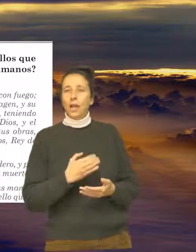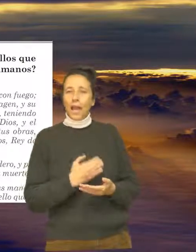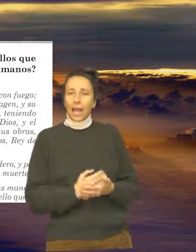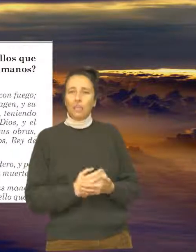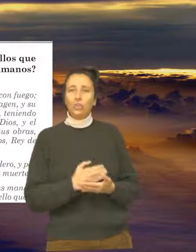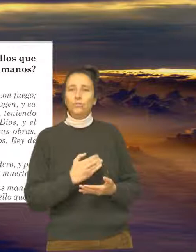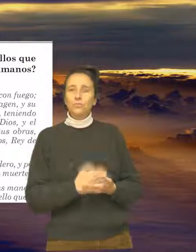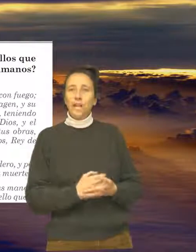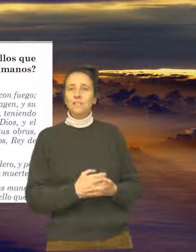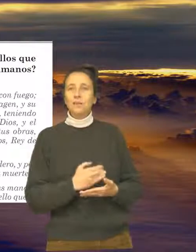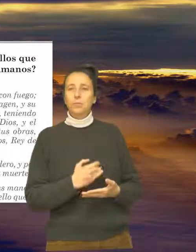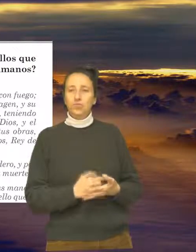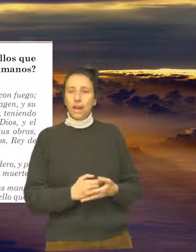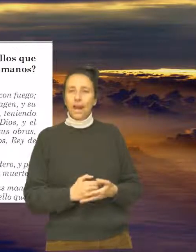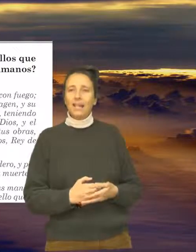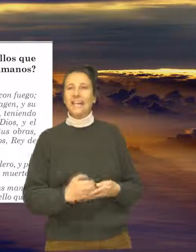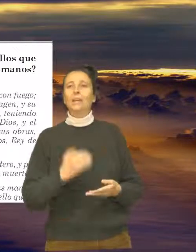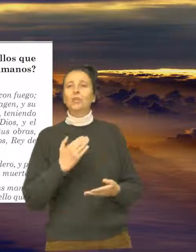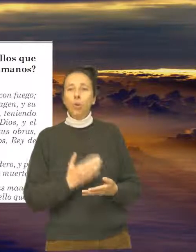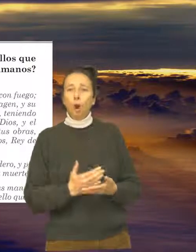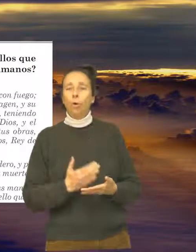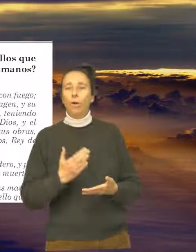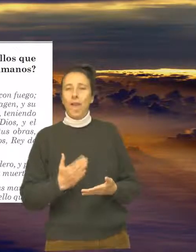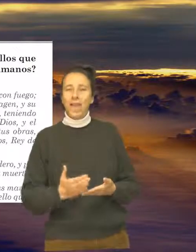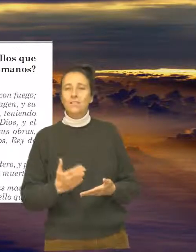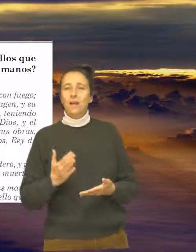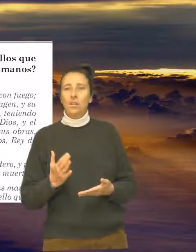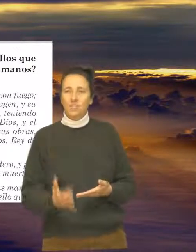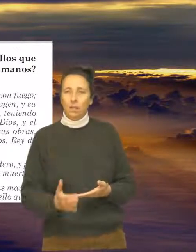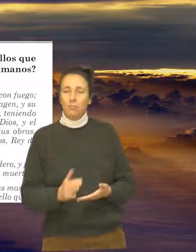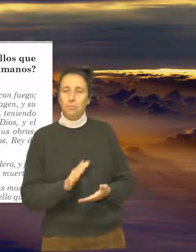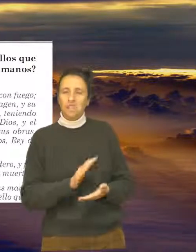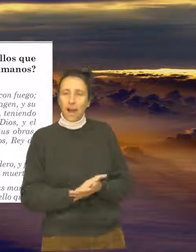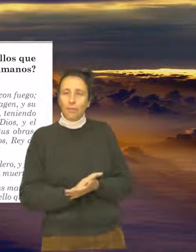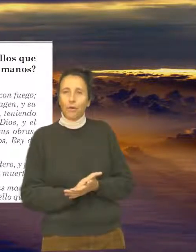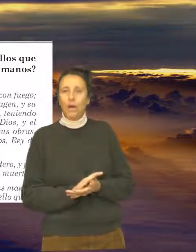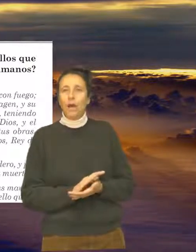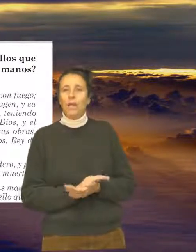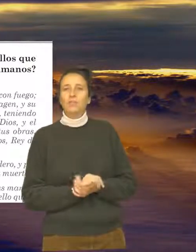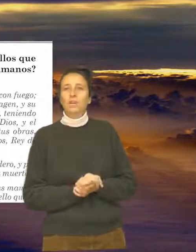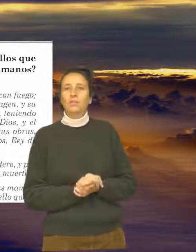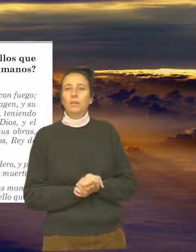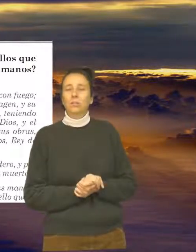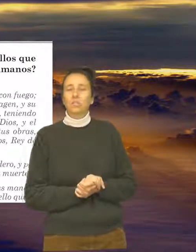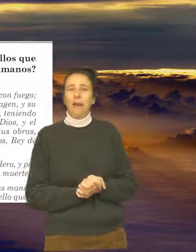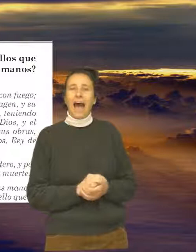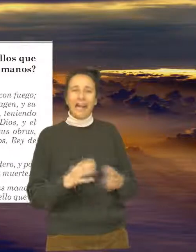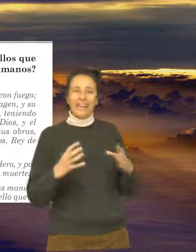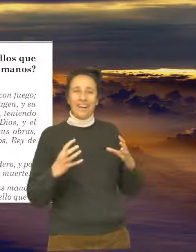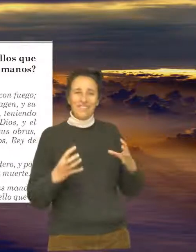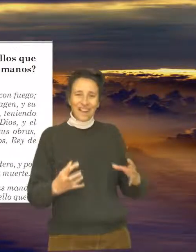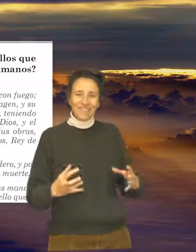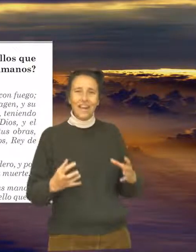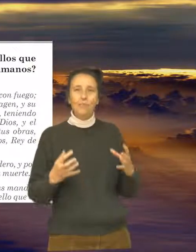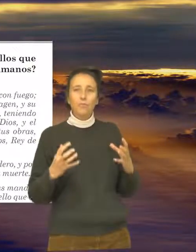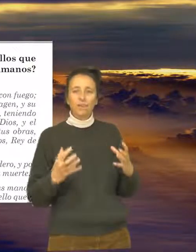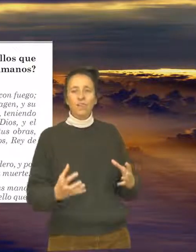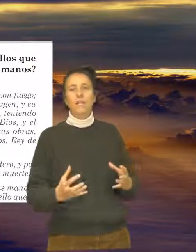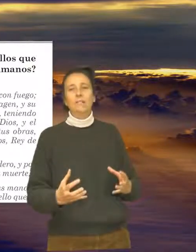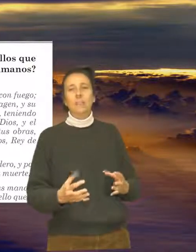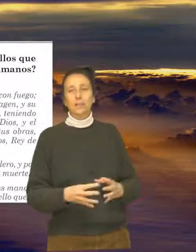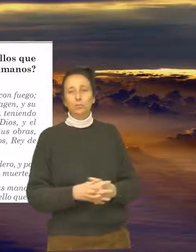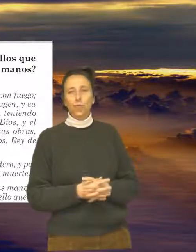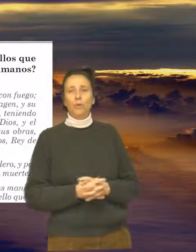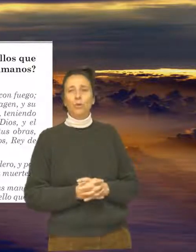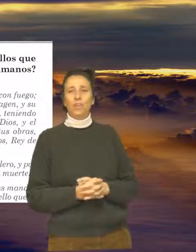Dios. Estos fieles demostrarán que no es así, basado en un escrito está. A través de la